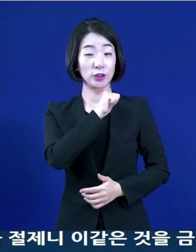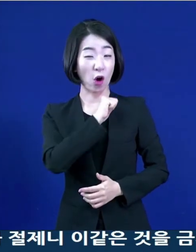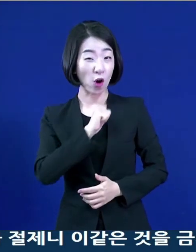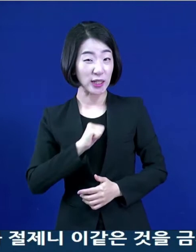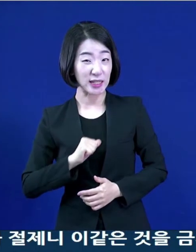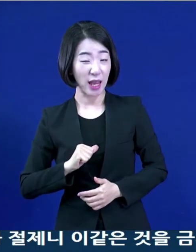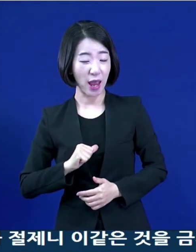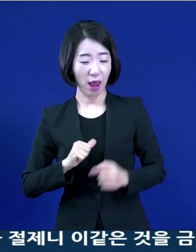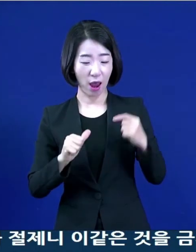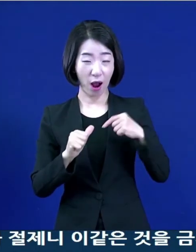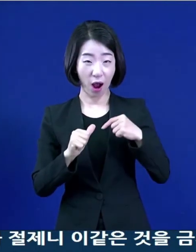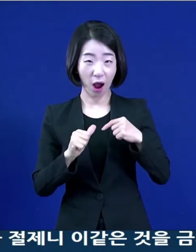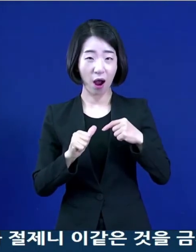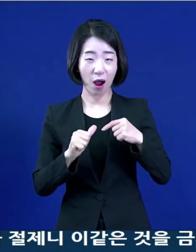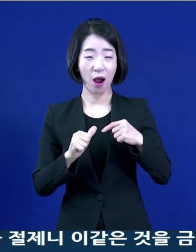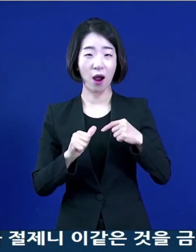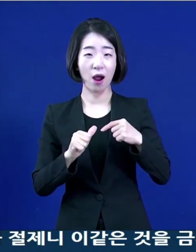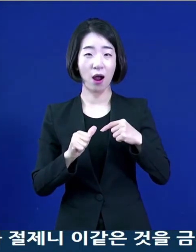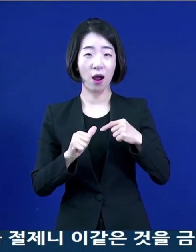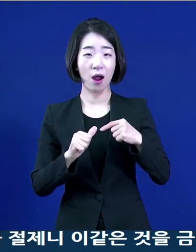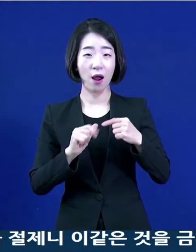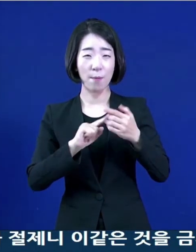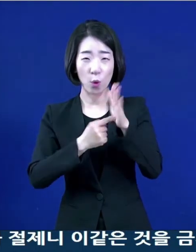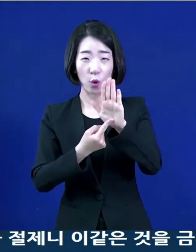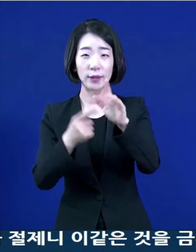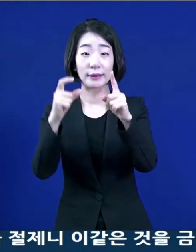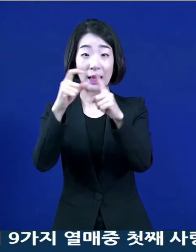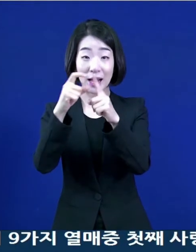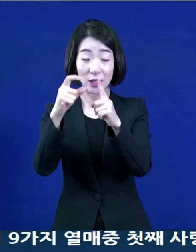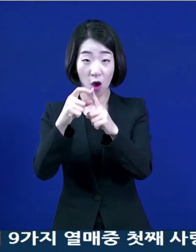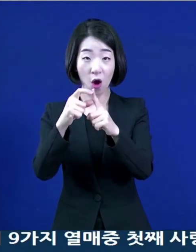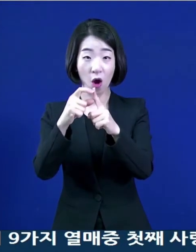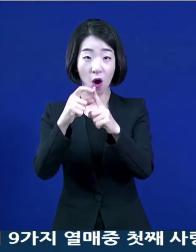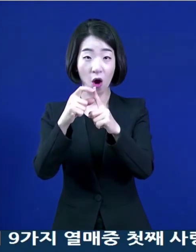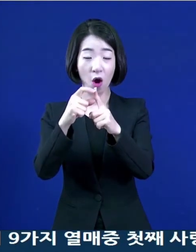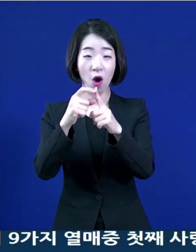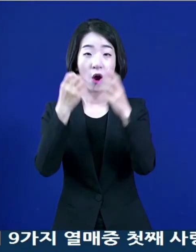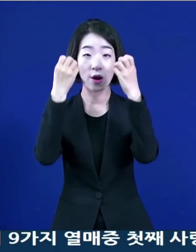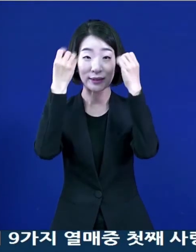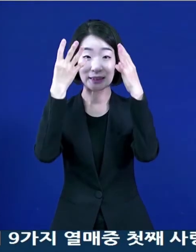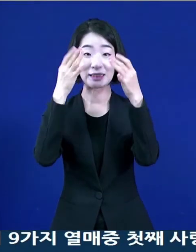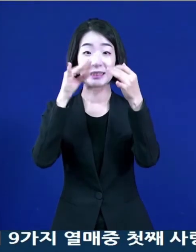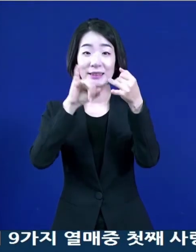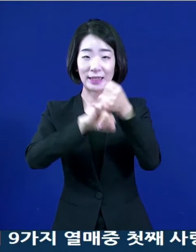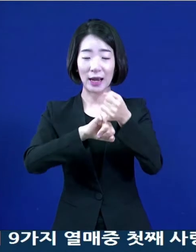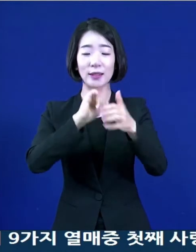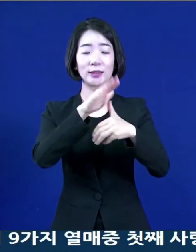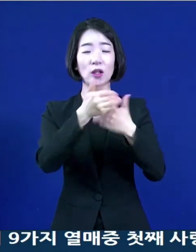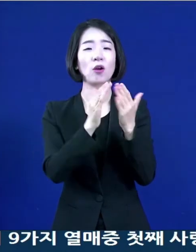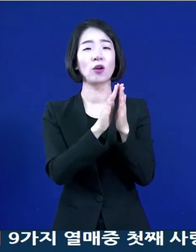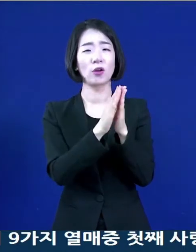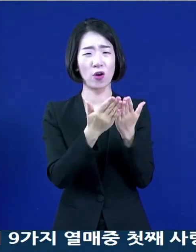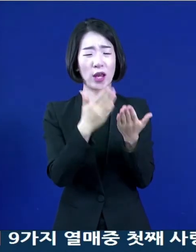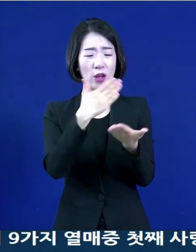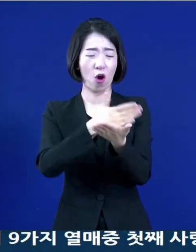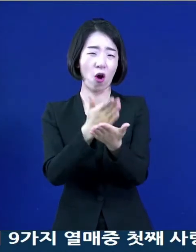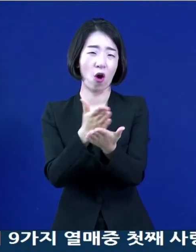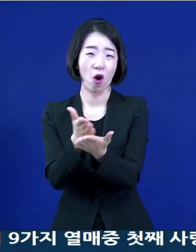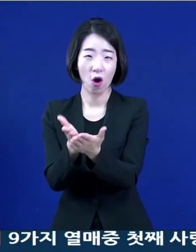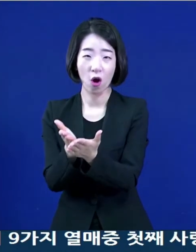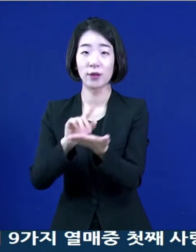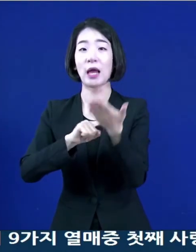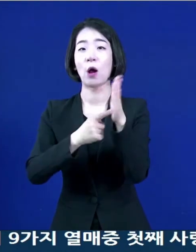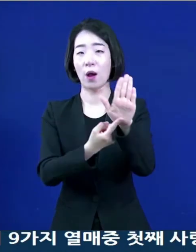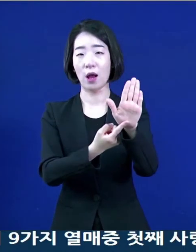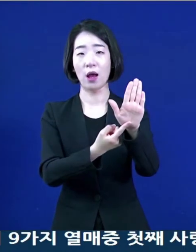절제를 표현하는 이 단어가 신약 성경에는 한두 가지가 아니에요. 이 절제의